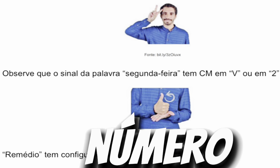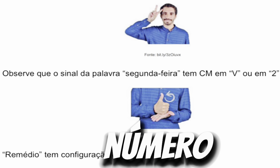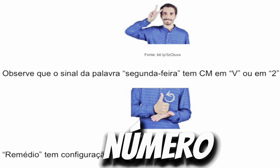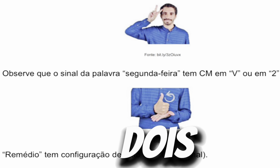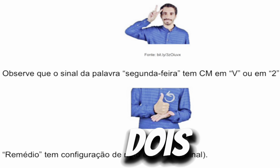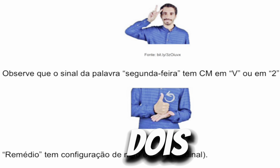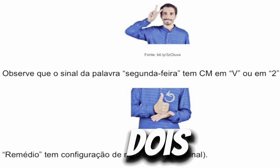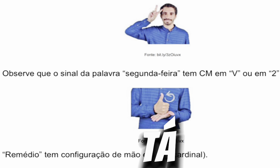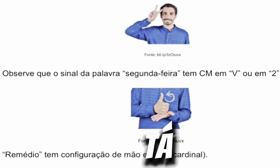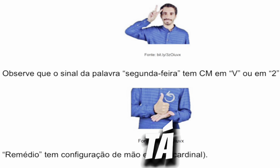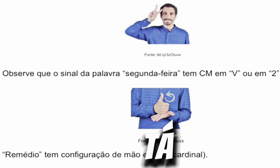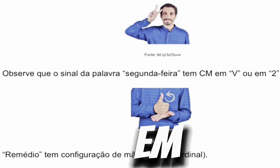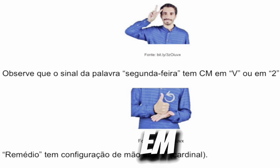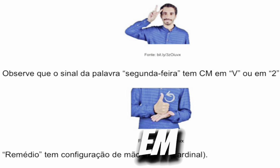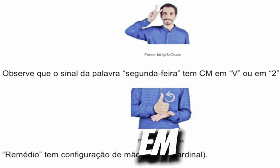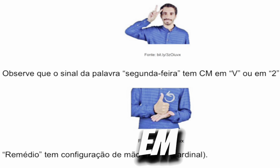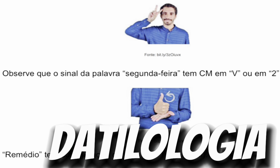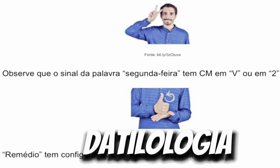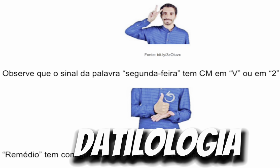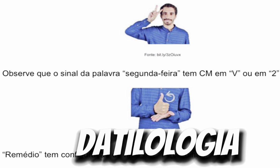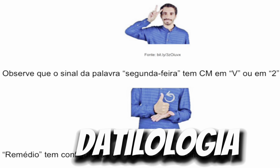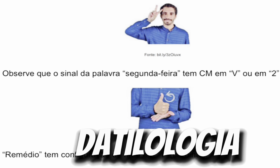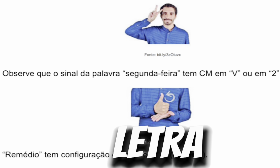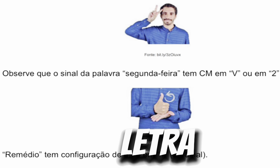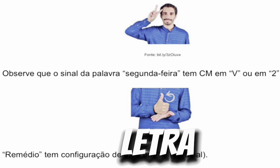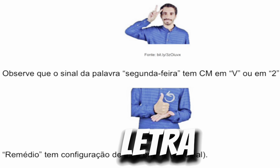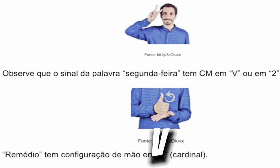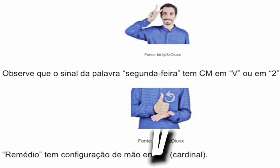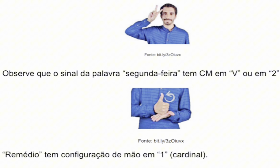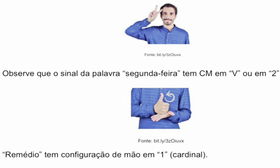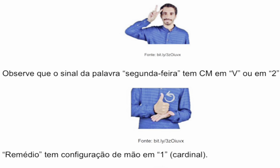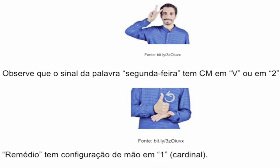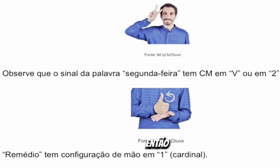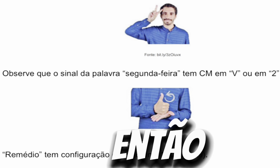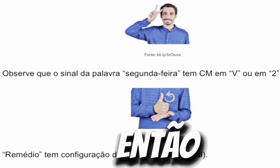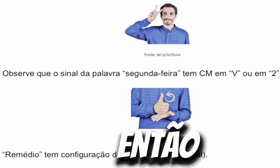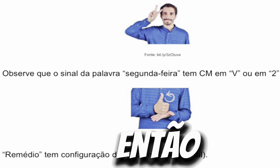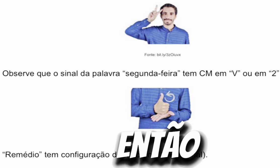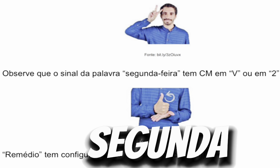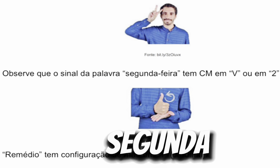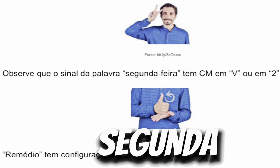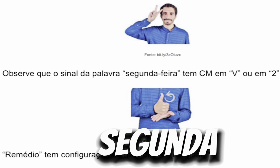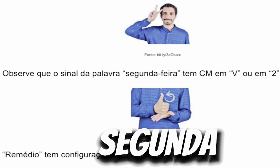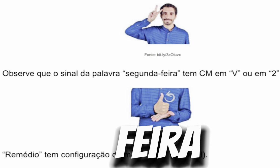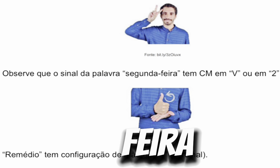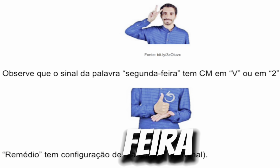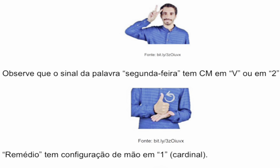número 2, tá? Em datilologia, a letra V. Então, segunda-feira.